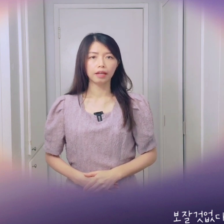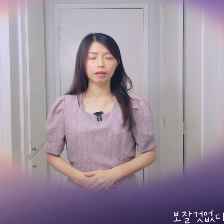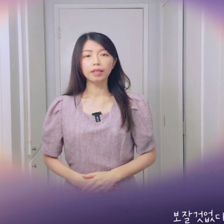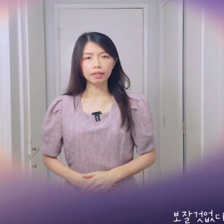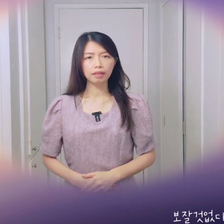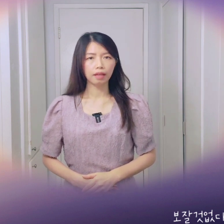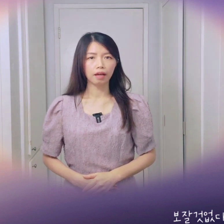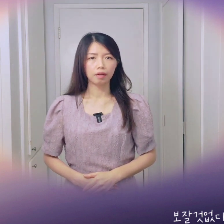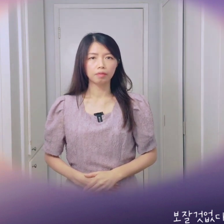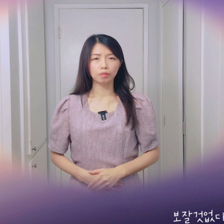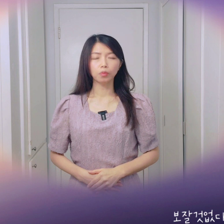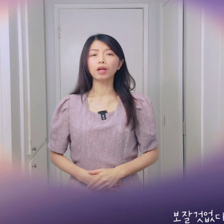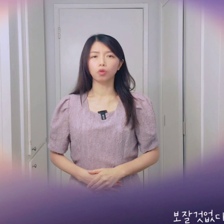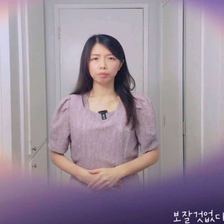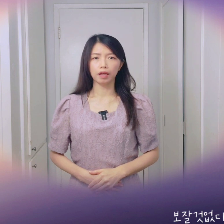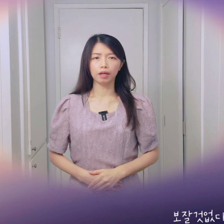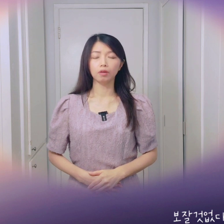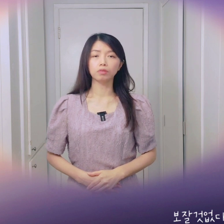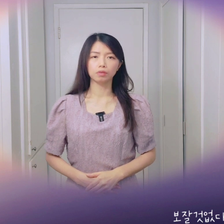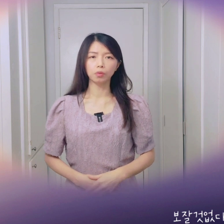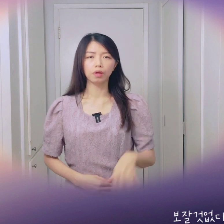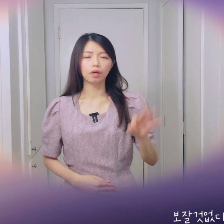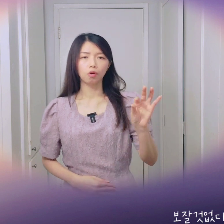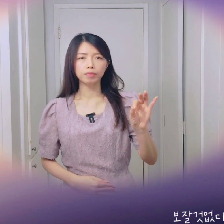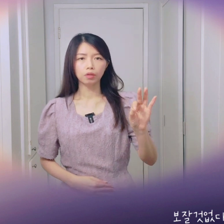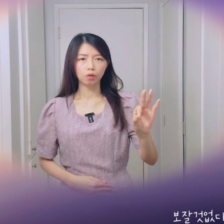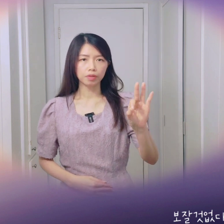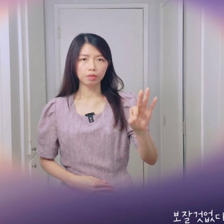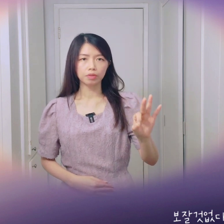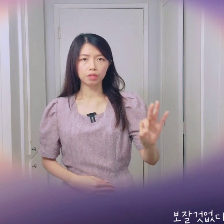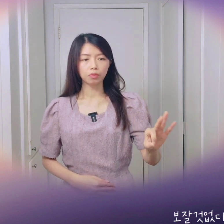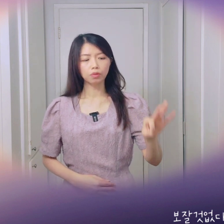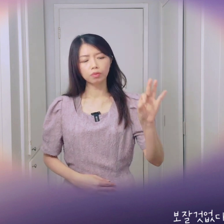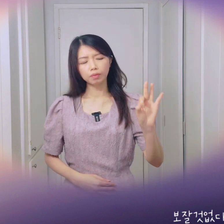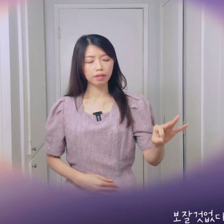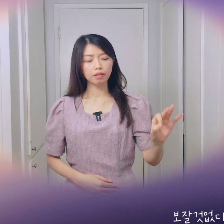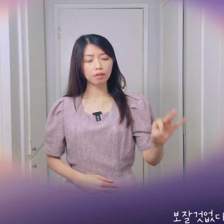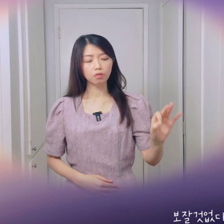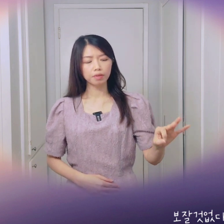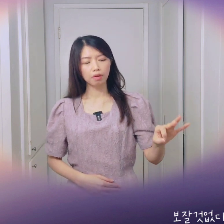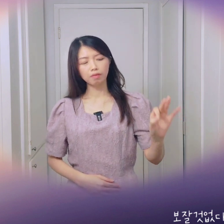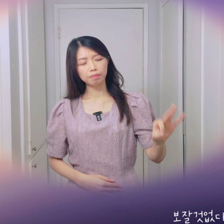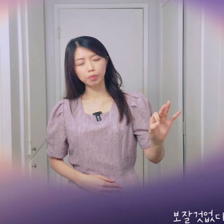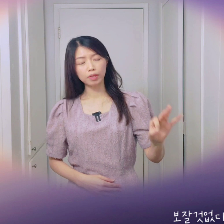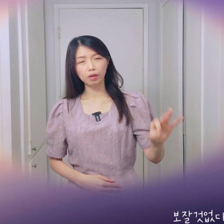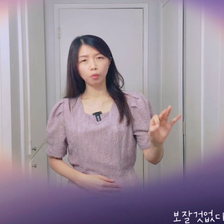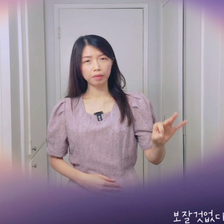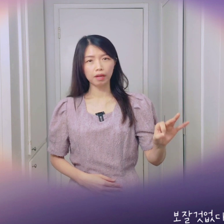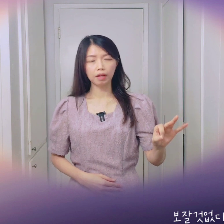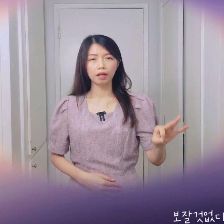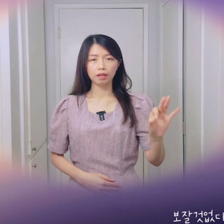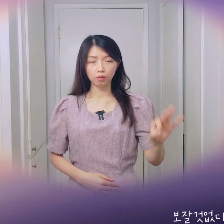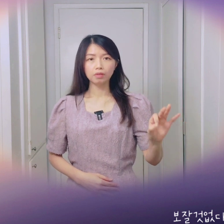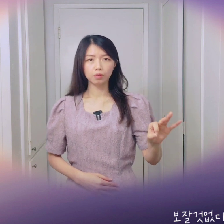작은 나를 하찮다, 보잘것없다 이런 뜻으로 엄지하고 검지를 붙이고 살짝 흔들어주면서